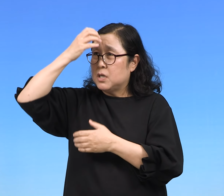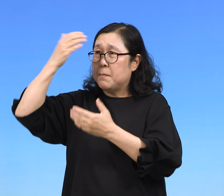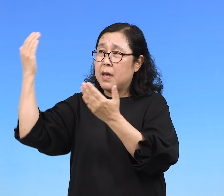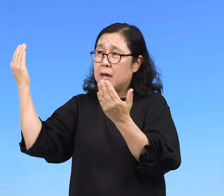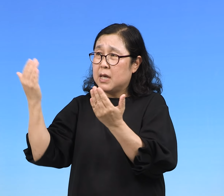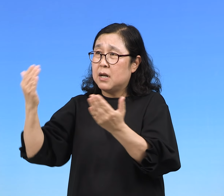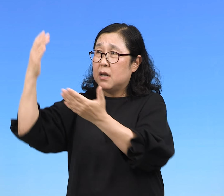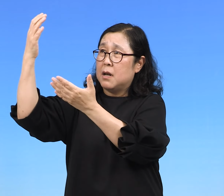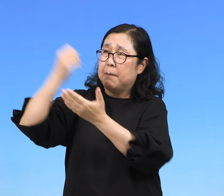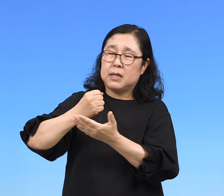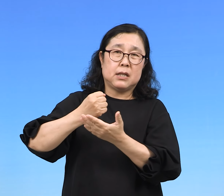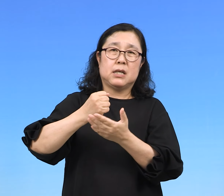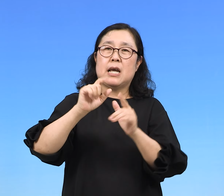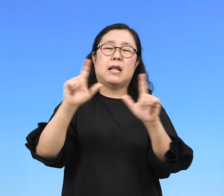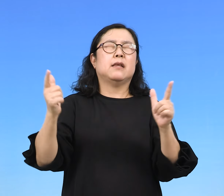오늘 여기